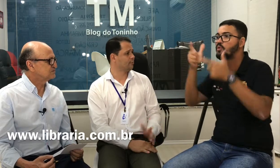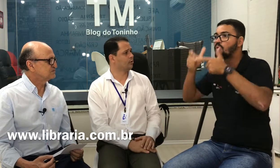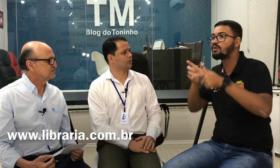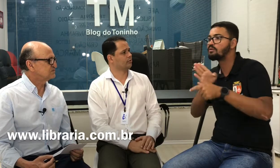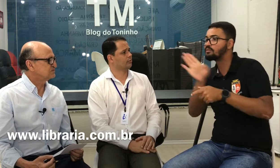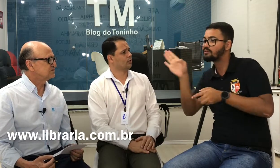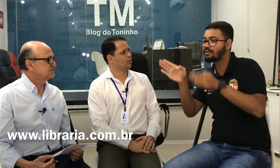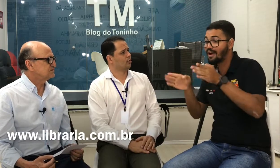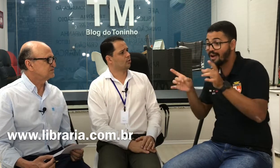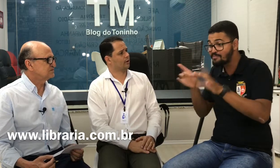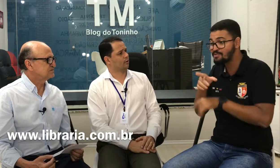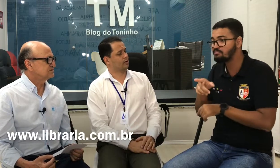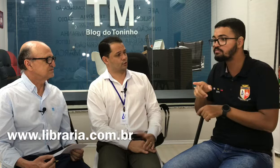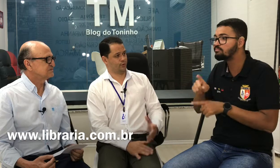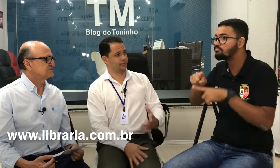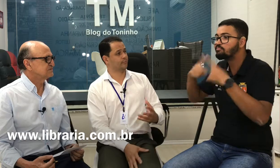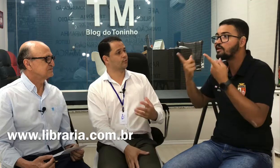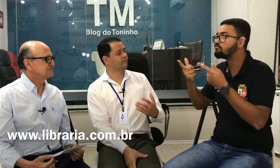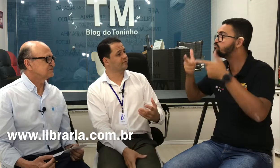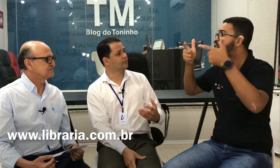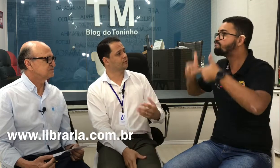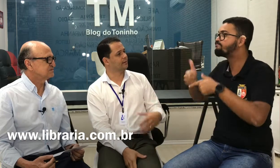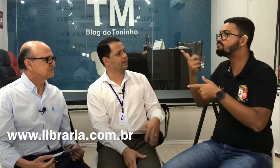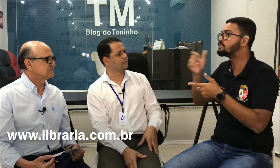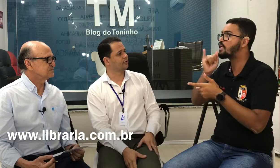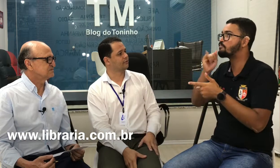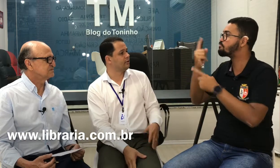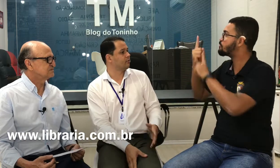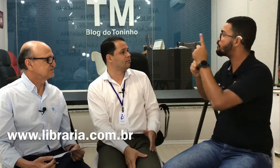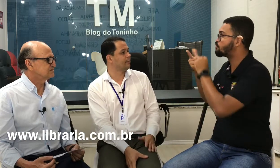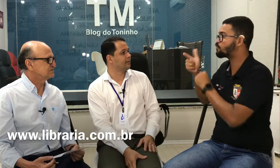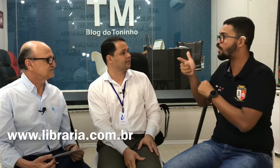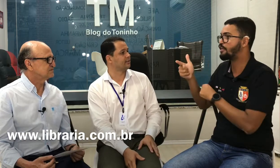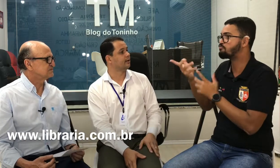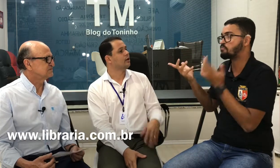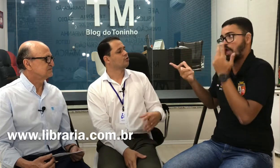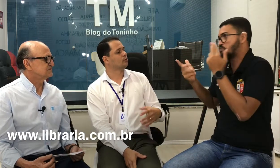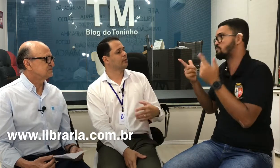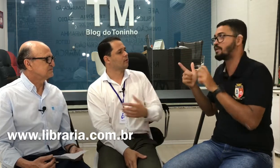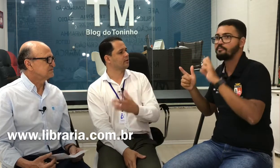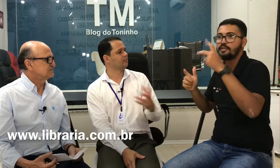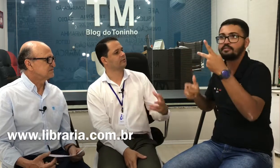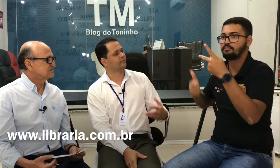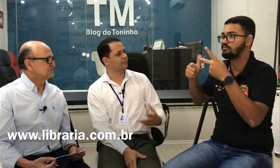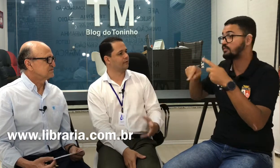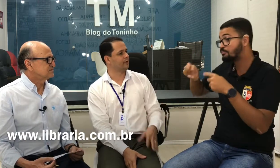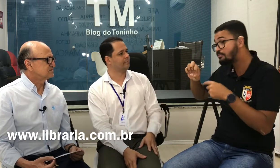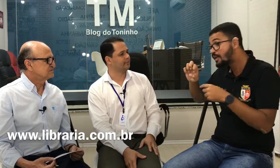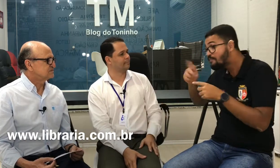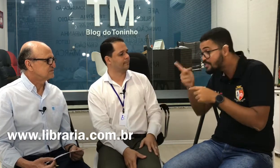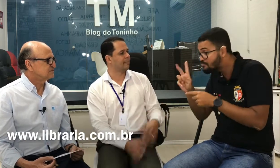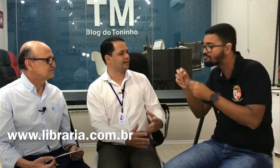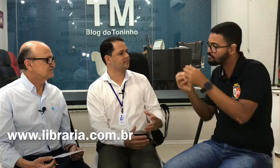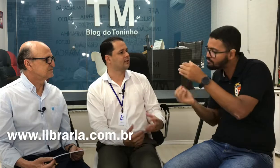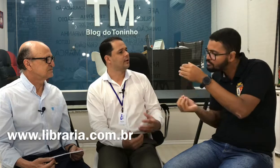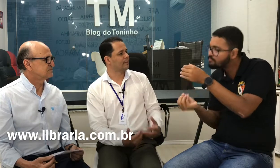remoto, ou uma loja, ou por exemplo, um vídeo explicativo dentro de uma empresa sobre quais são as informações que a empresa mais o surdo